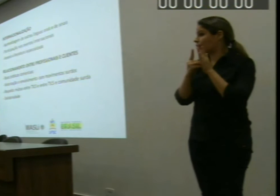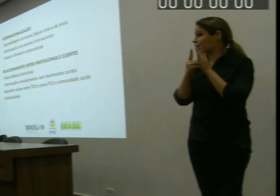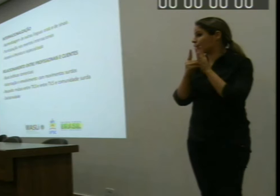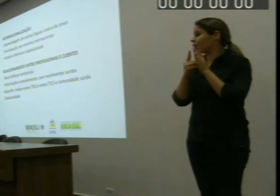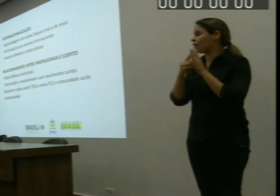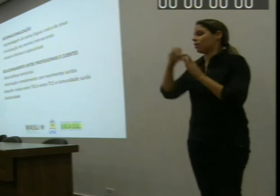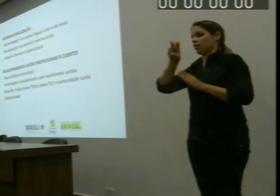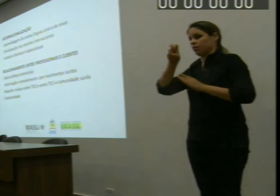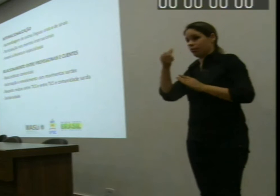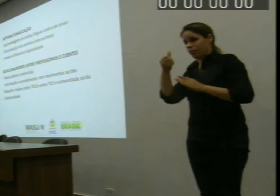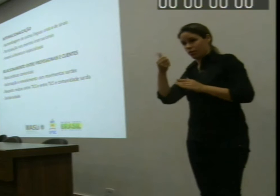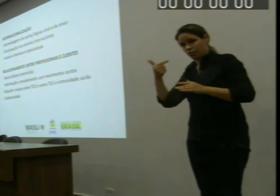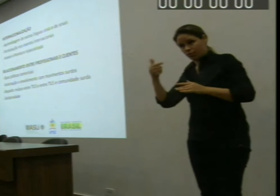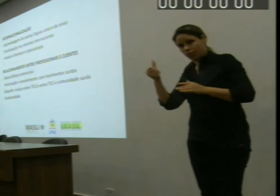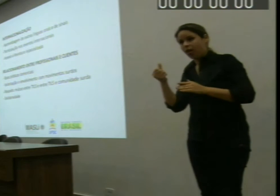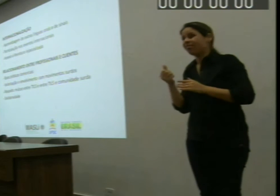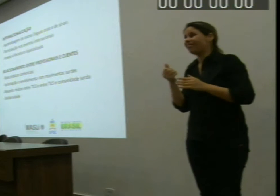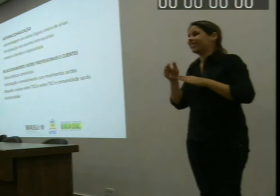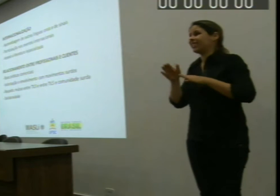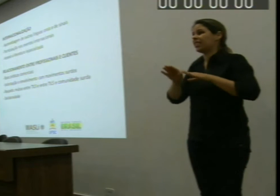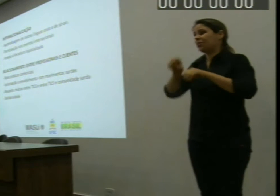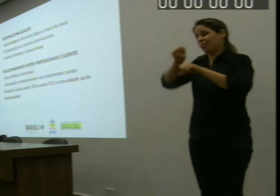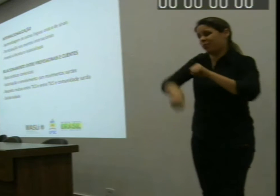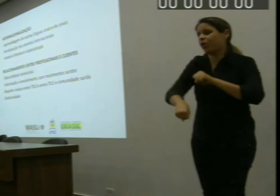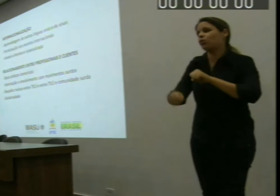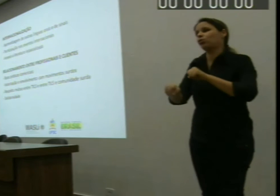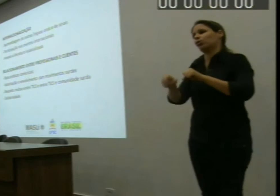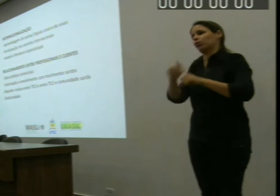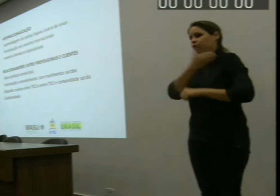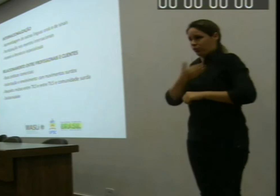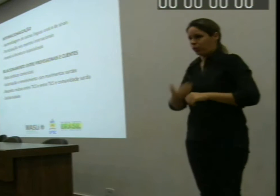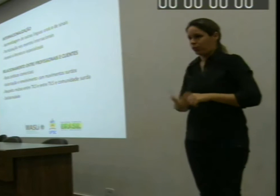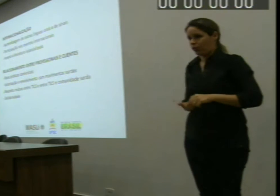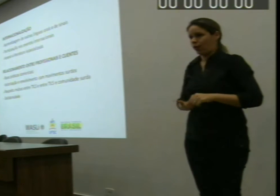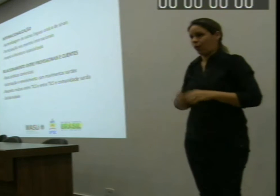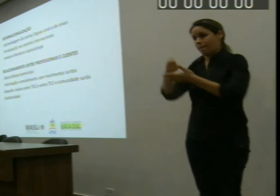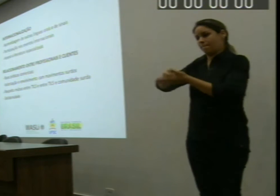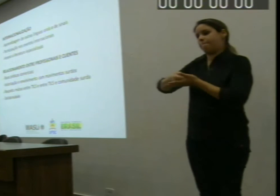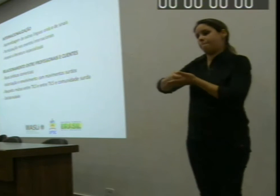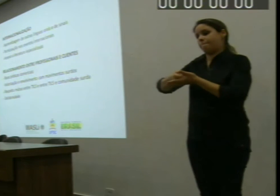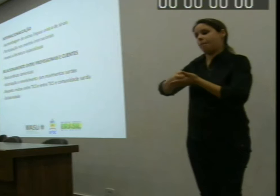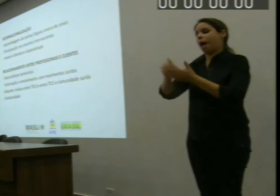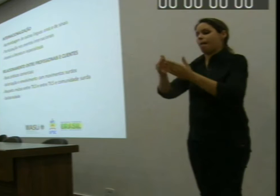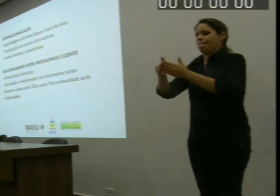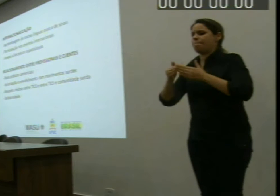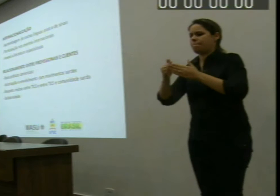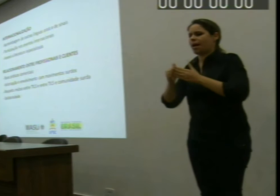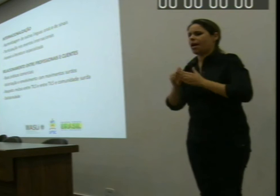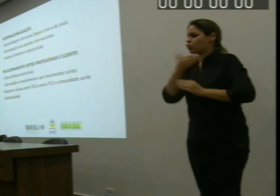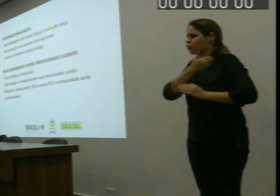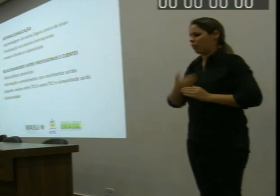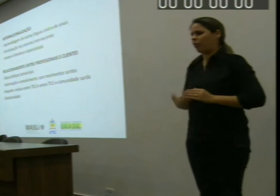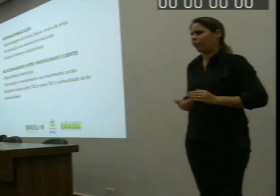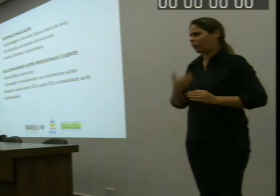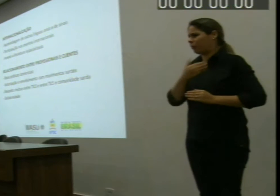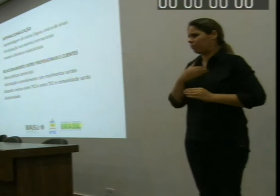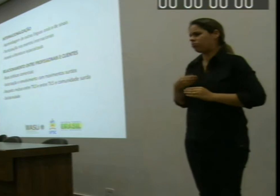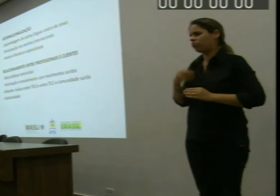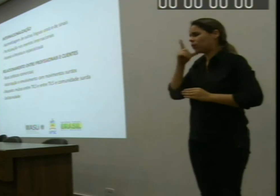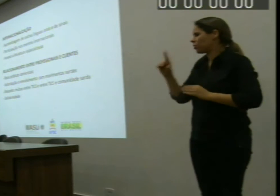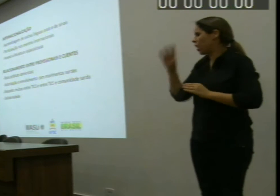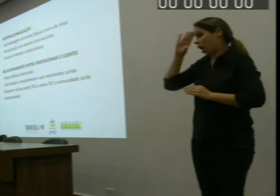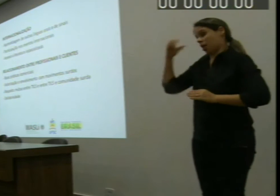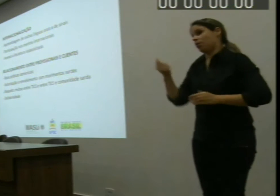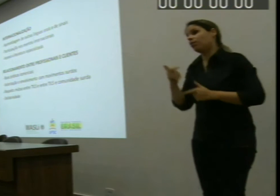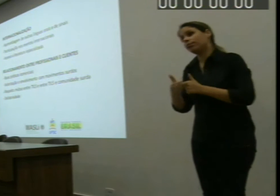que prejudicam o governo de alguma maneira cobram do governo coisas que o governo não pode fazer que o governo não tem condições de fazer Como por exemplo